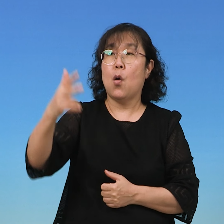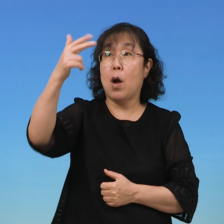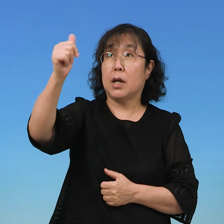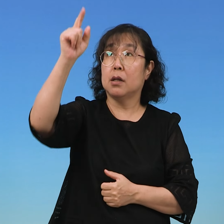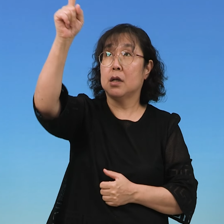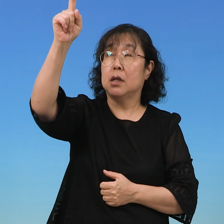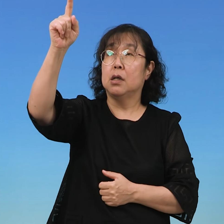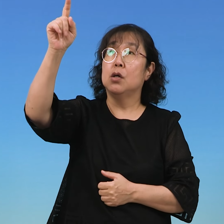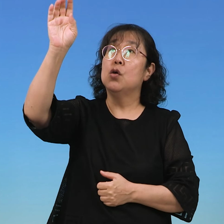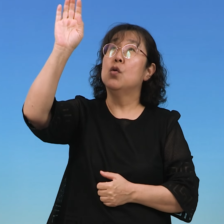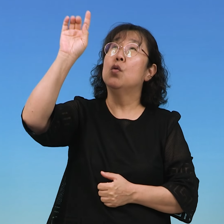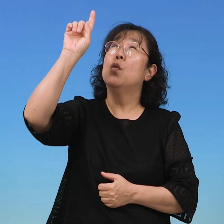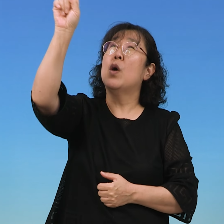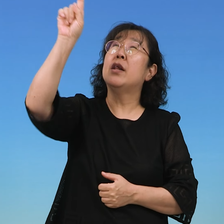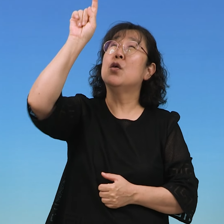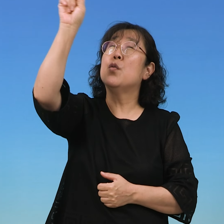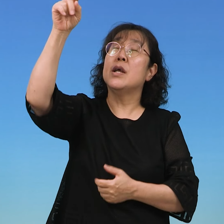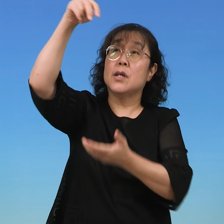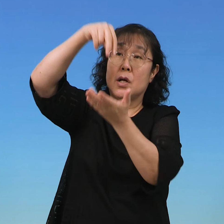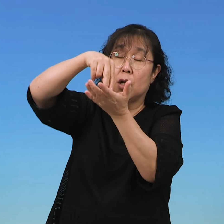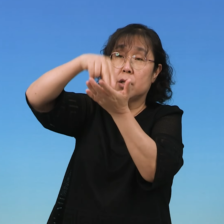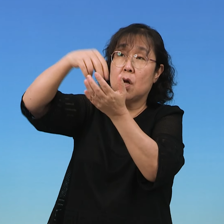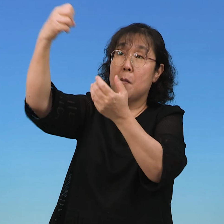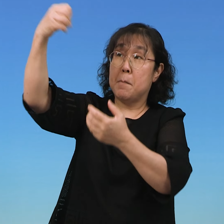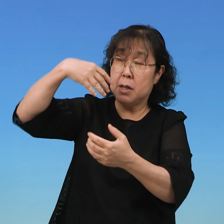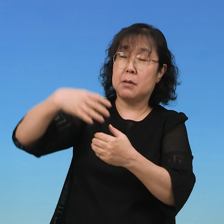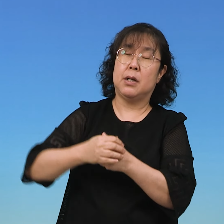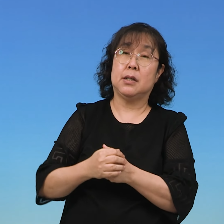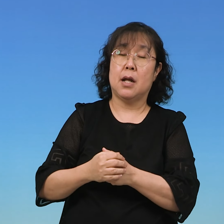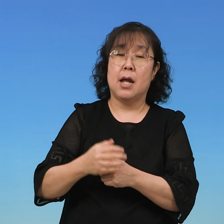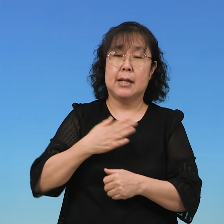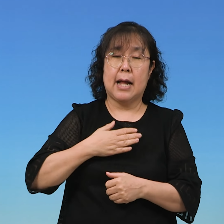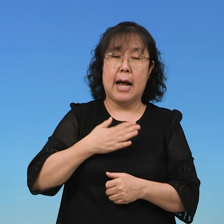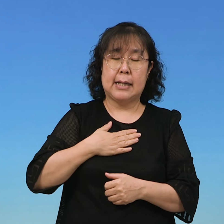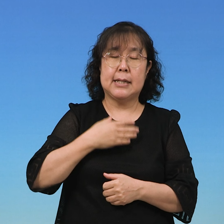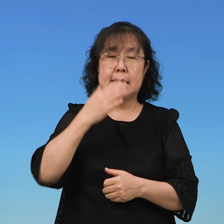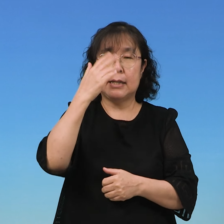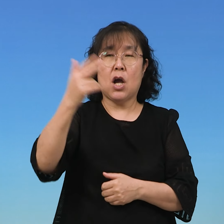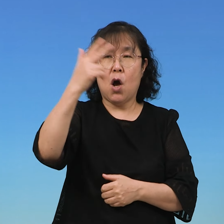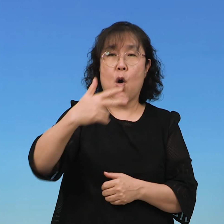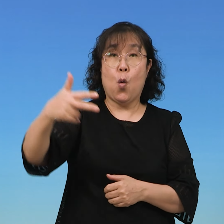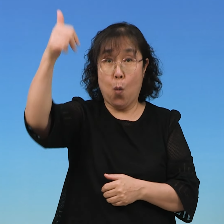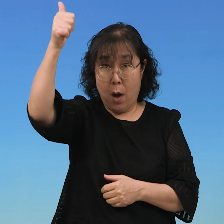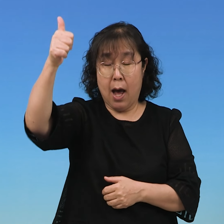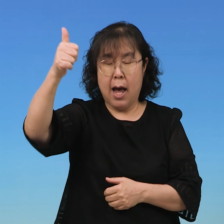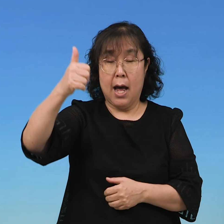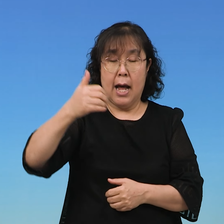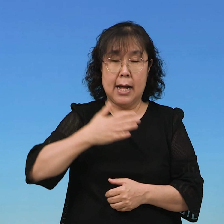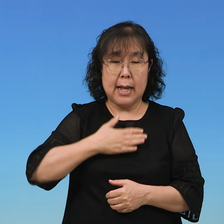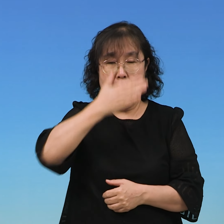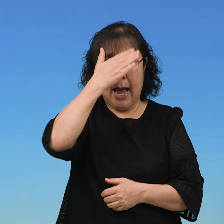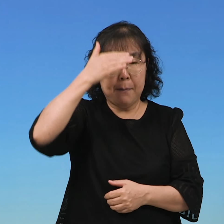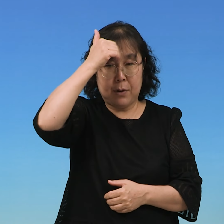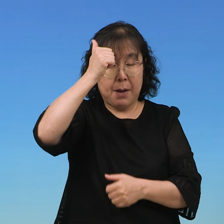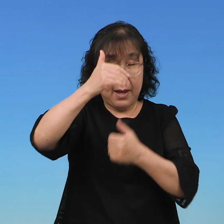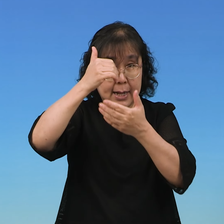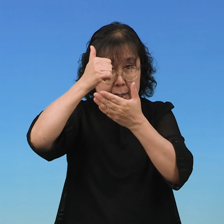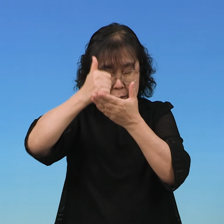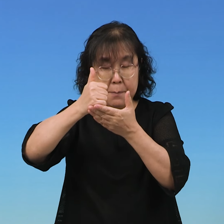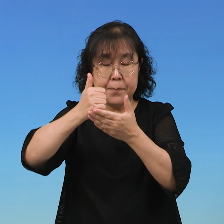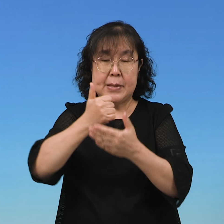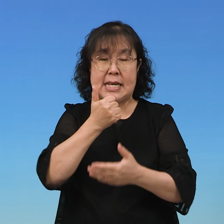하나님 여호와께서 그 위에 서서 이르시되 나는 여호와니 너는 조부 아브라함의 하나님이요 이삭의 하나님이요